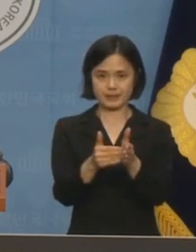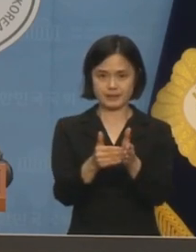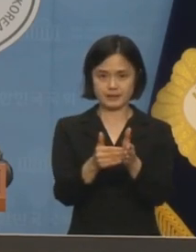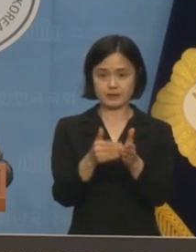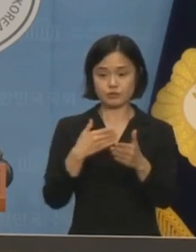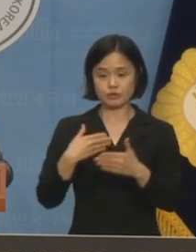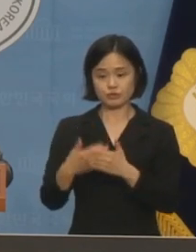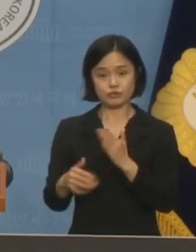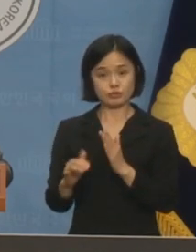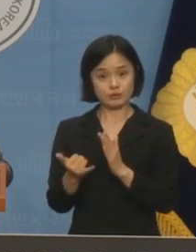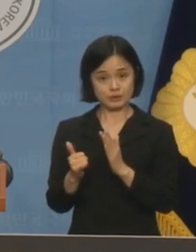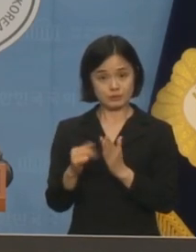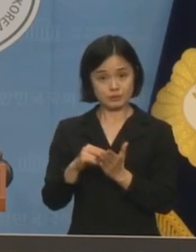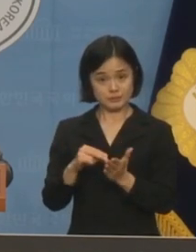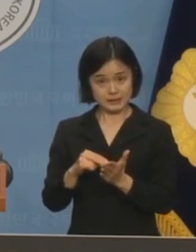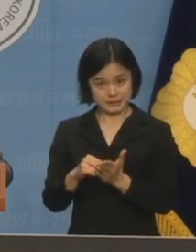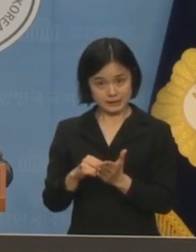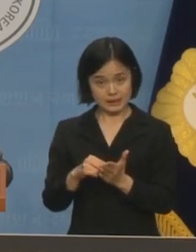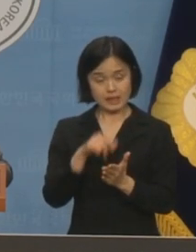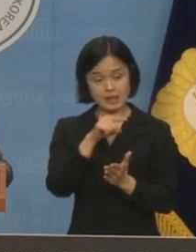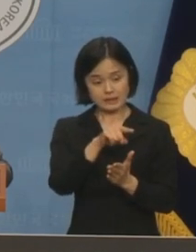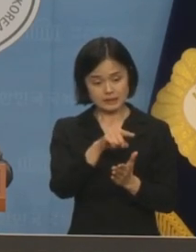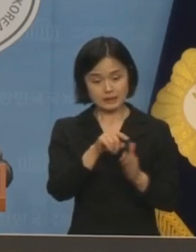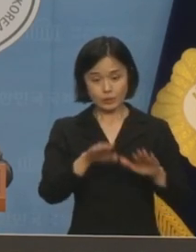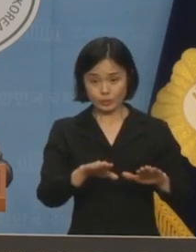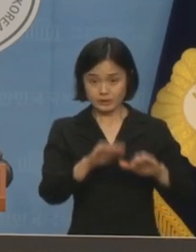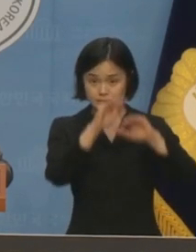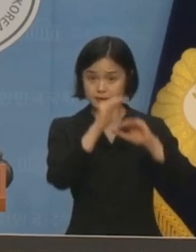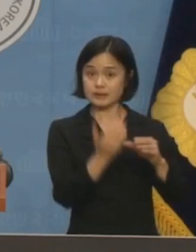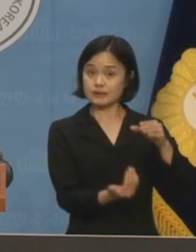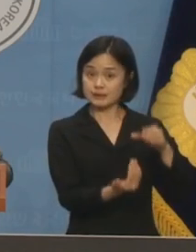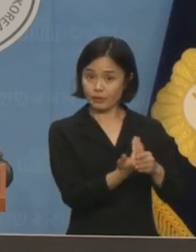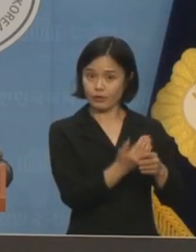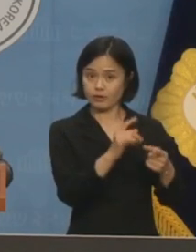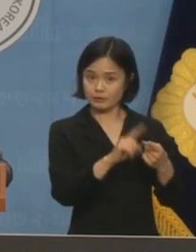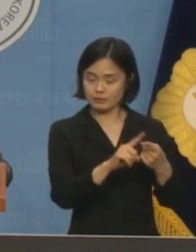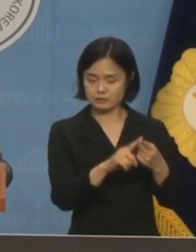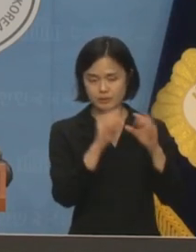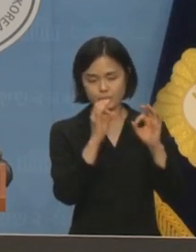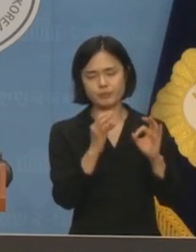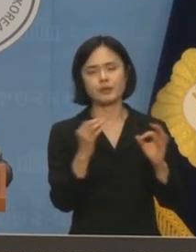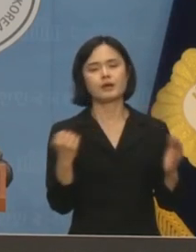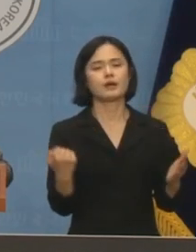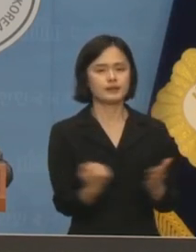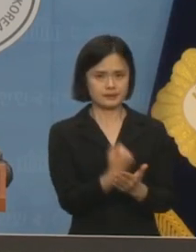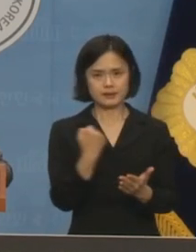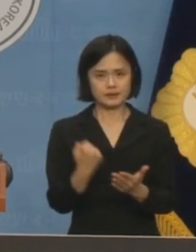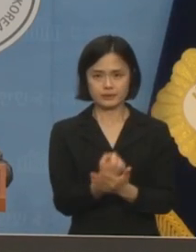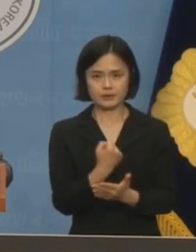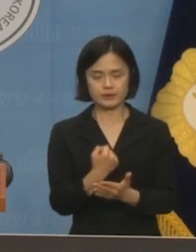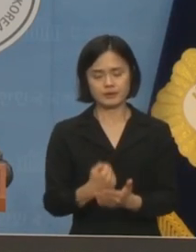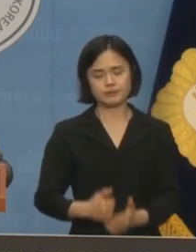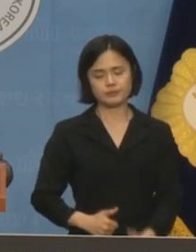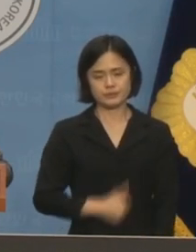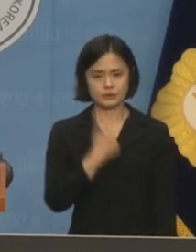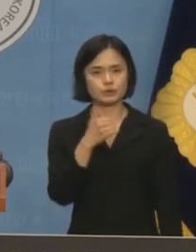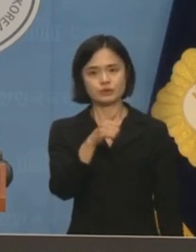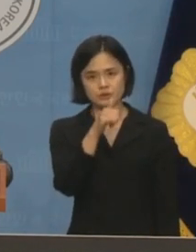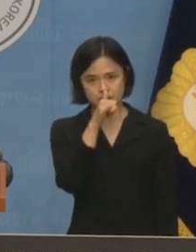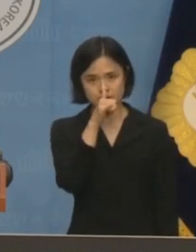보면서 참 분노하지 않을 수 없는 현실이라고 생각을 합니다. 이 모든 일을 진행하는 데